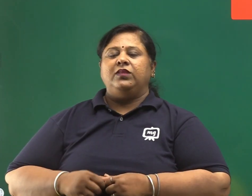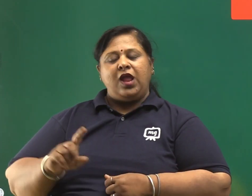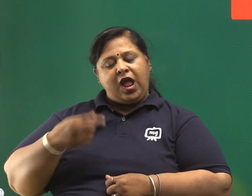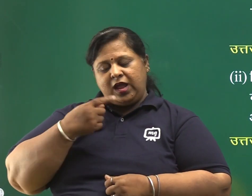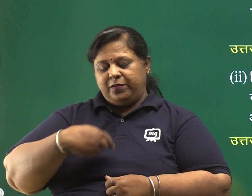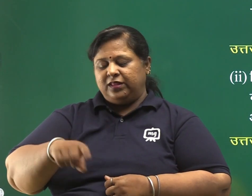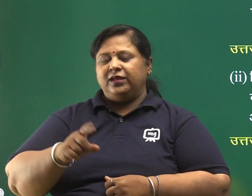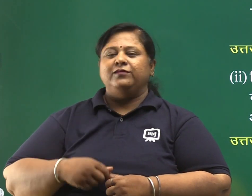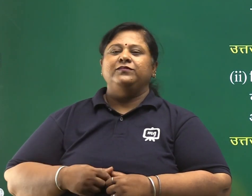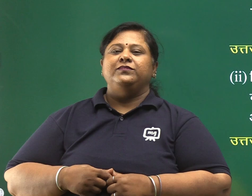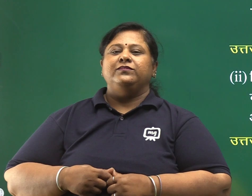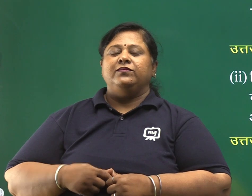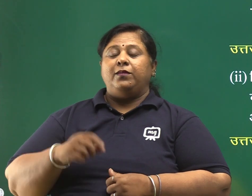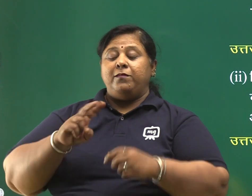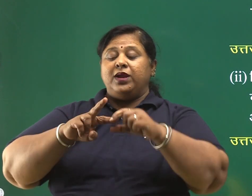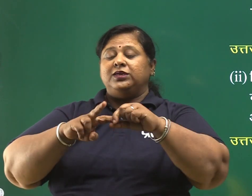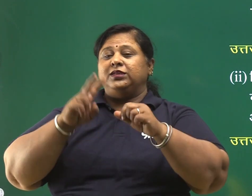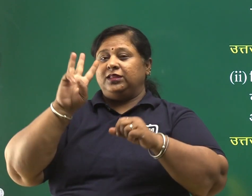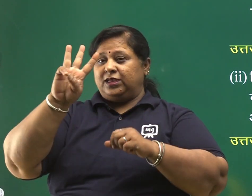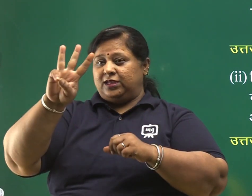आगे बढ़ते हैं। प्रश्न 3,